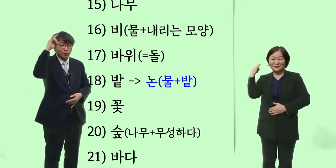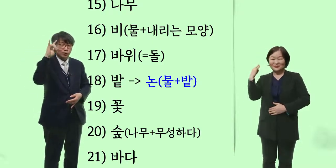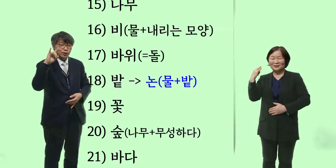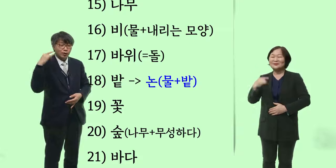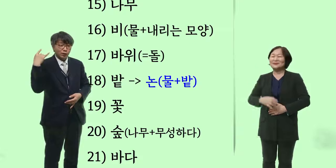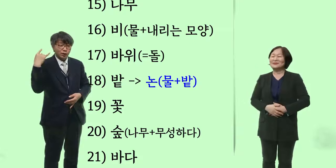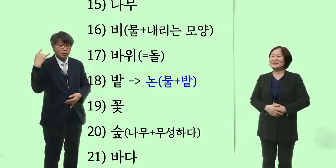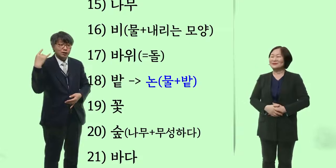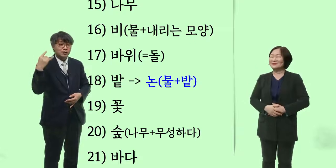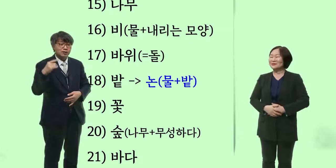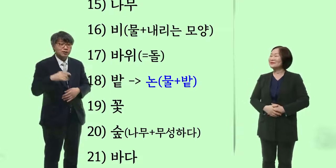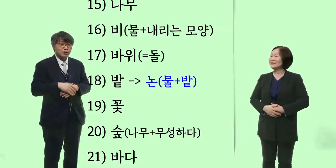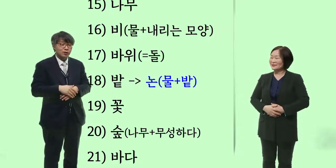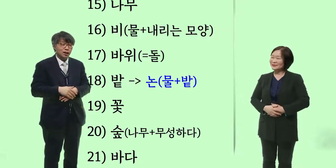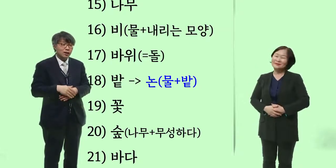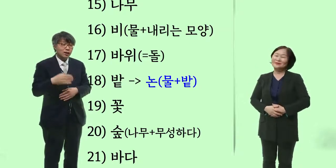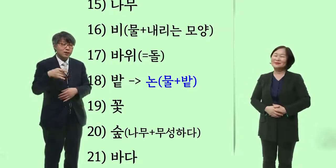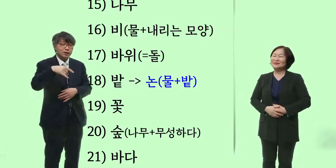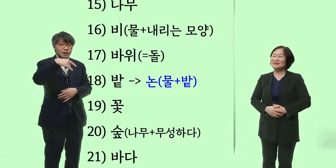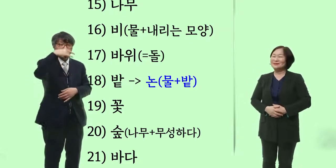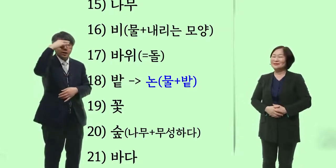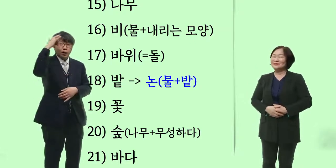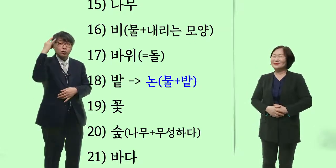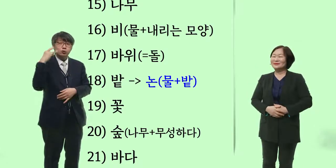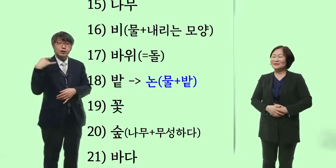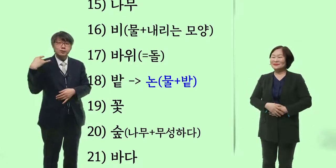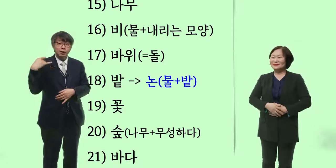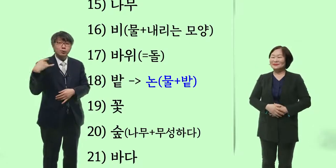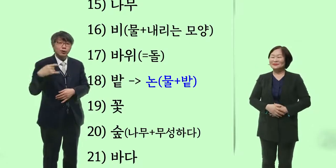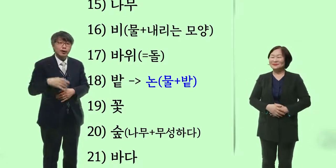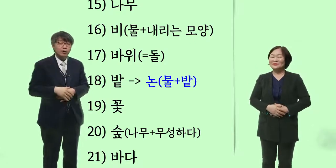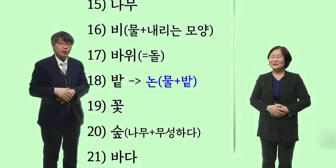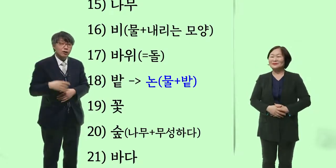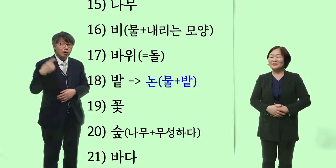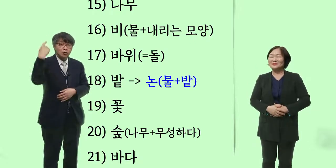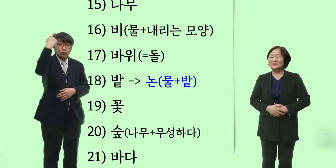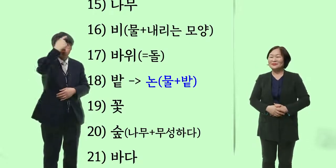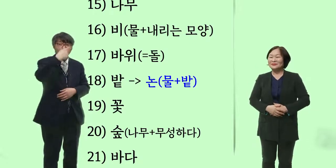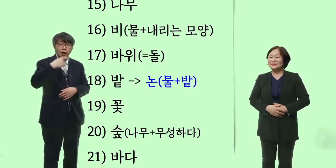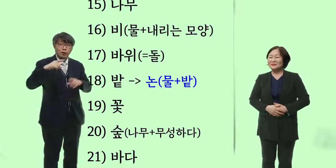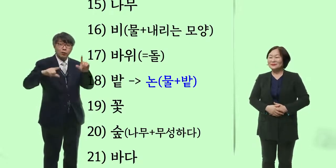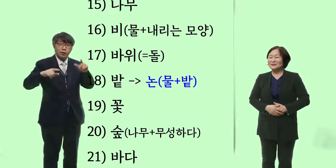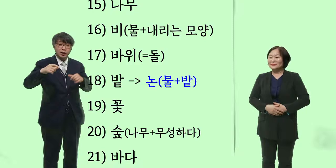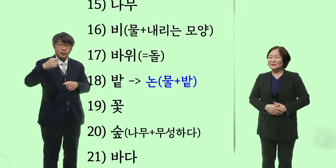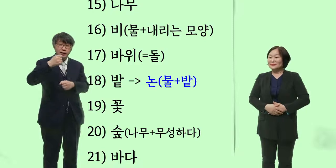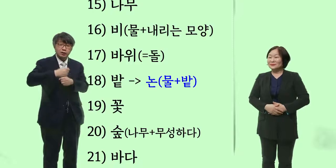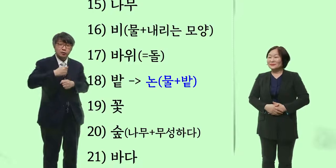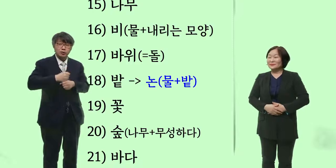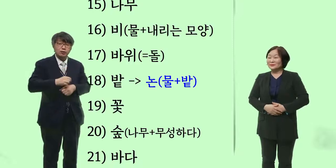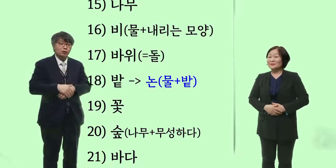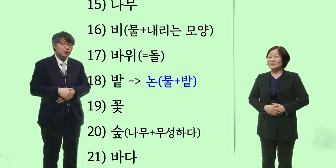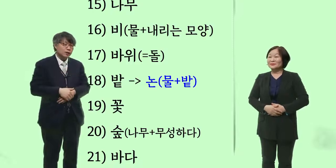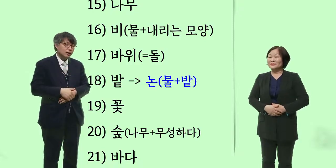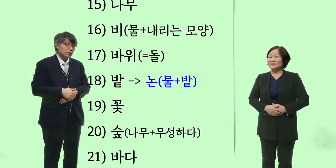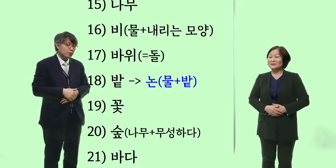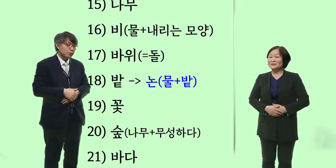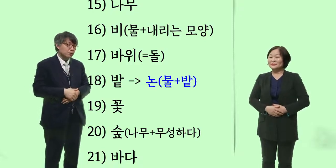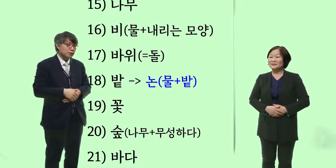해가지고 이렇게 쓰거든요. 그러니까 이게 이제 얼굴 이름이라고 표현해요. 얼굴 모양을 보고 이렇게 만들어 주기도 하고요. 보통